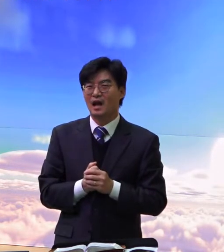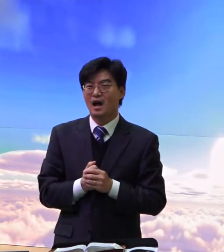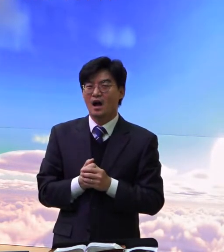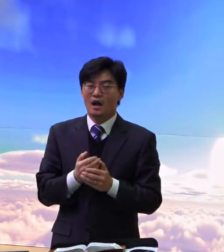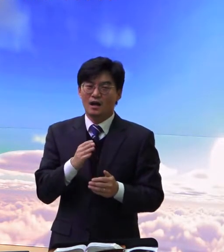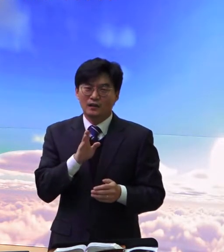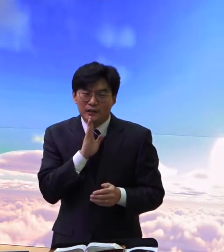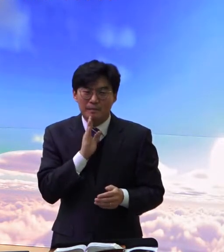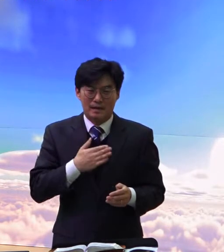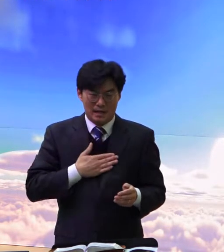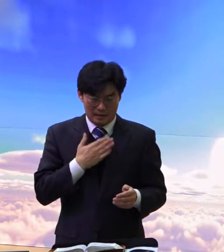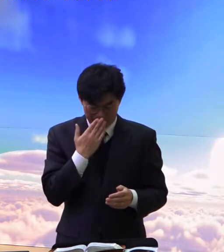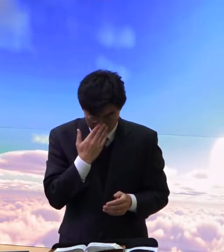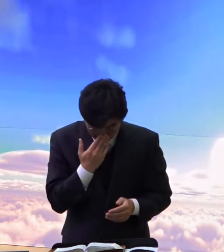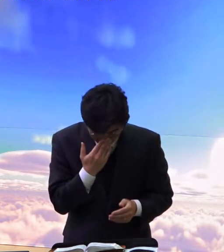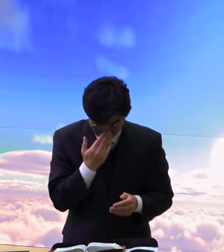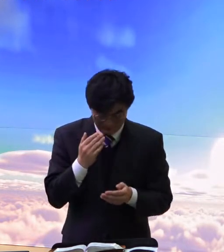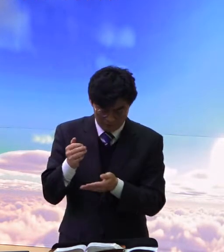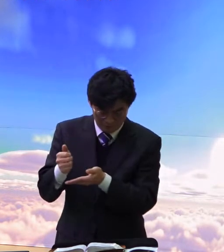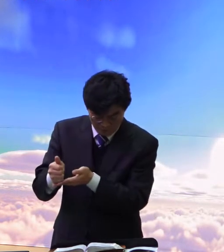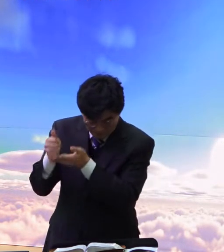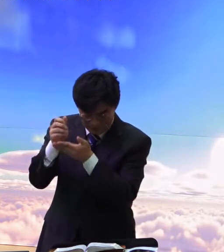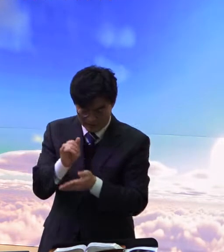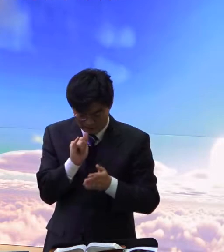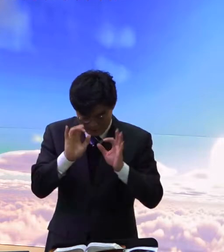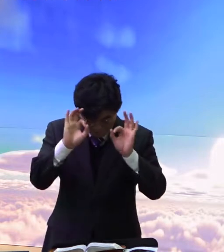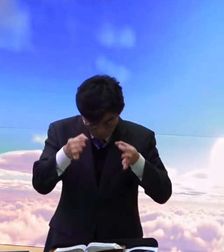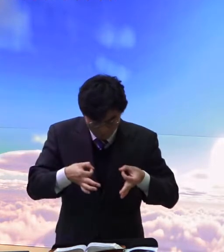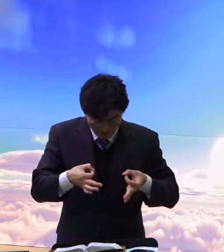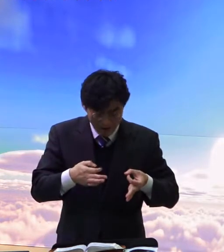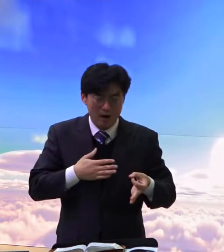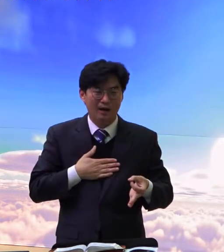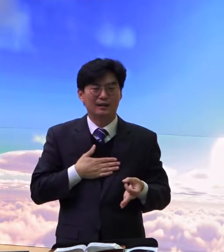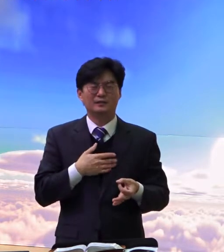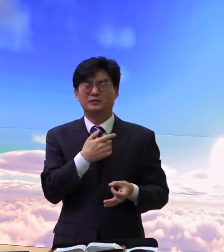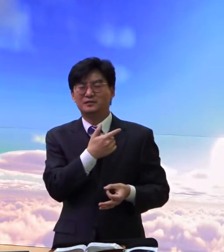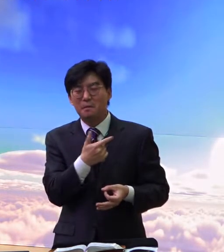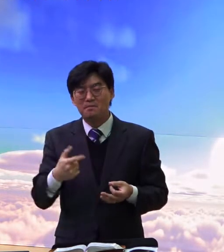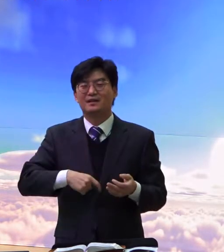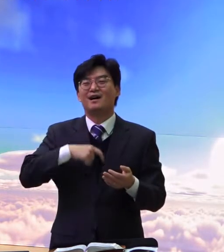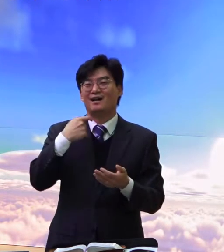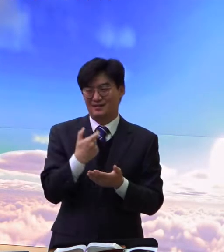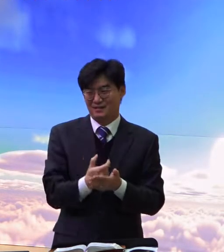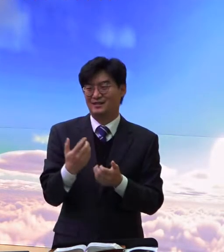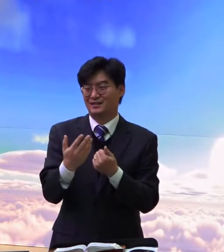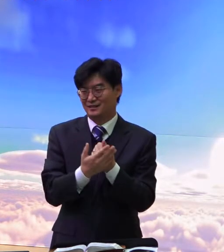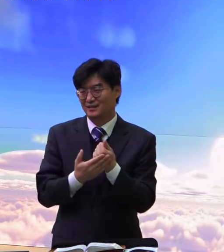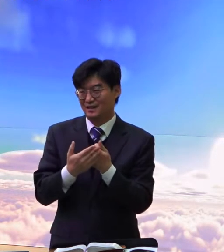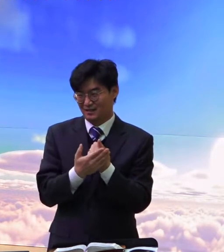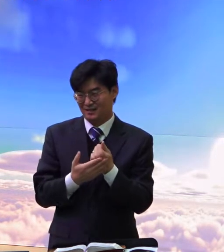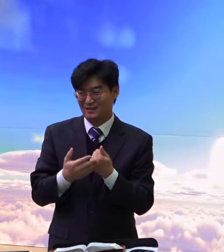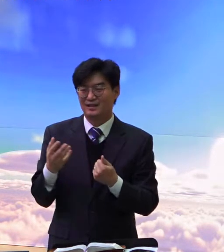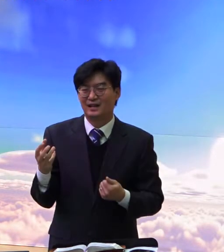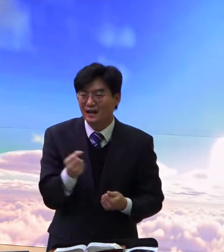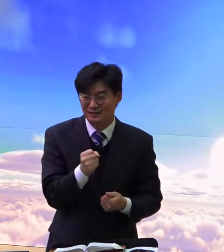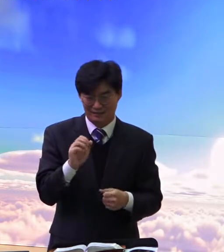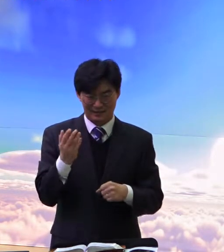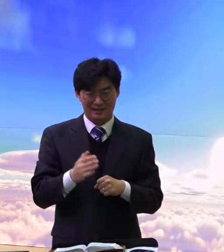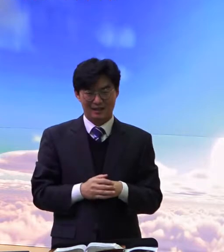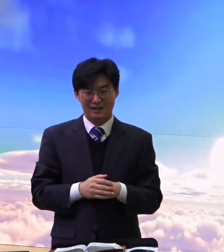하나님께서 주시는 이 복, 예수님이 인생의 주인 되어주시는 그 은혜를 누리는 그 복이 여러분에게 있기를